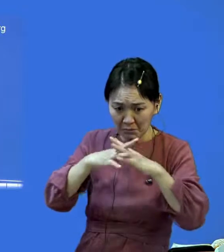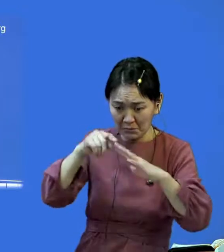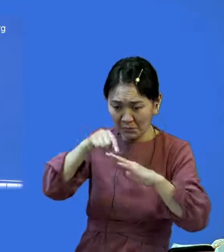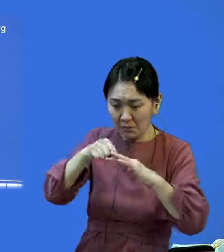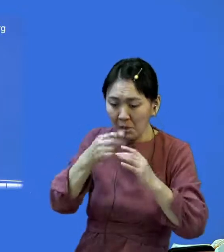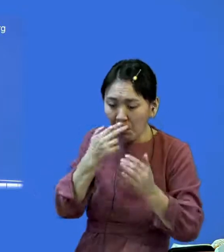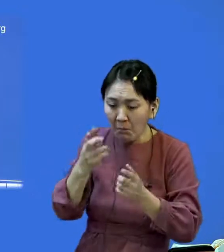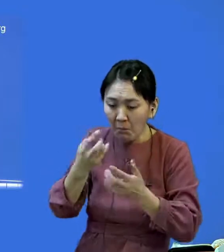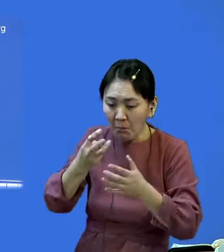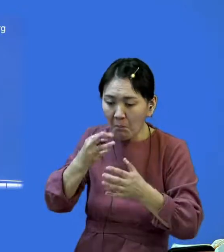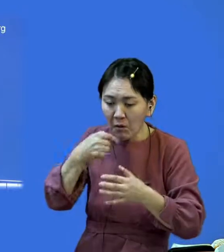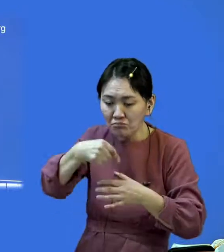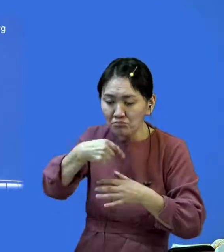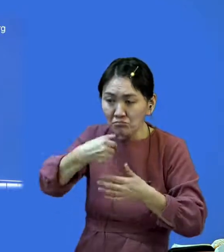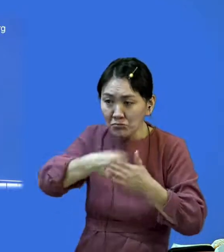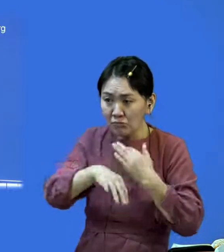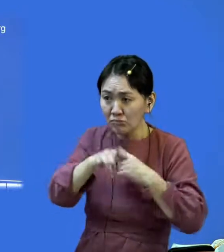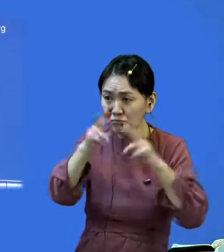байна.